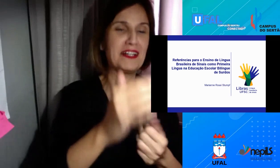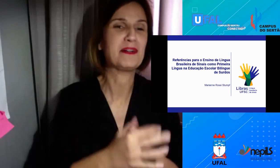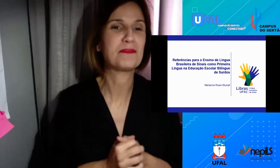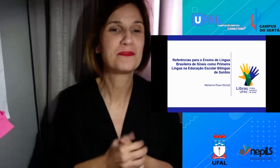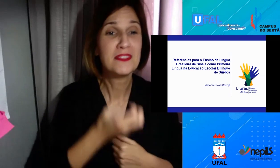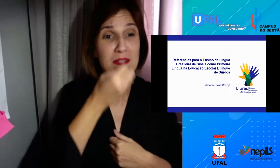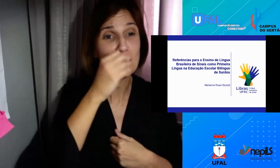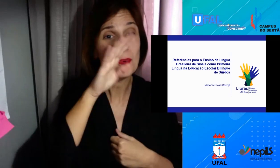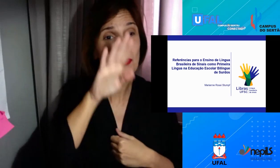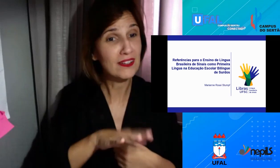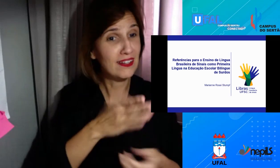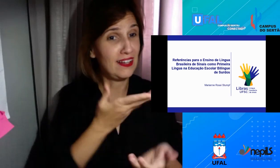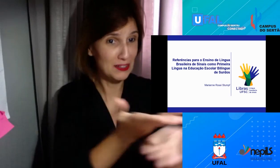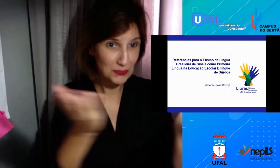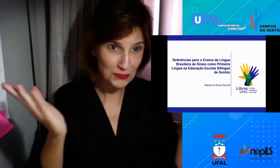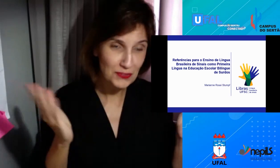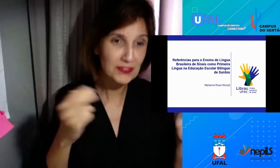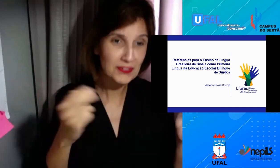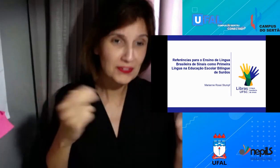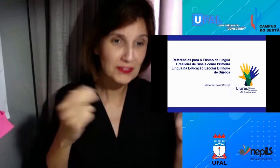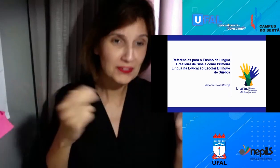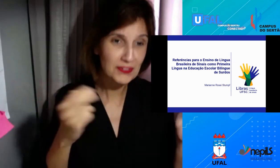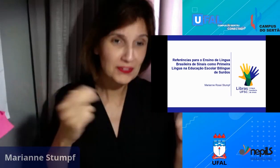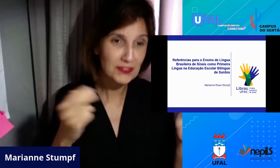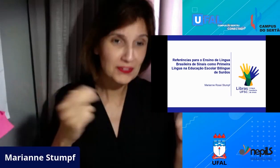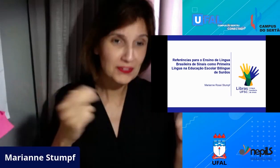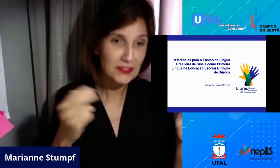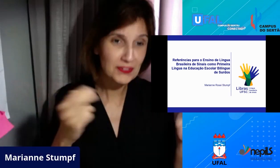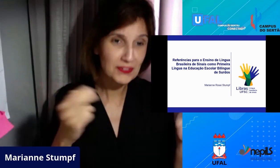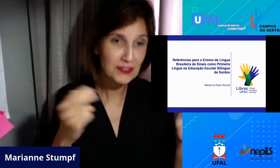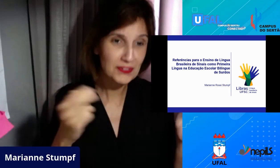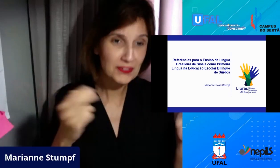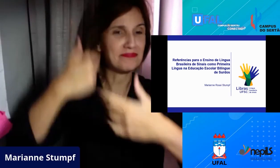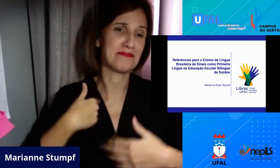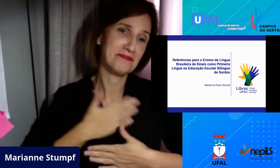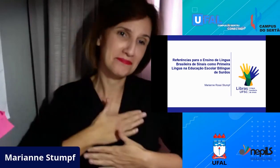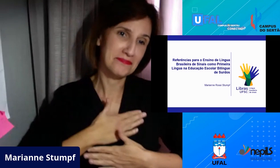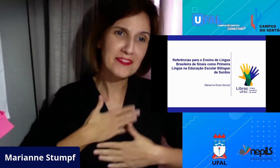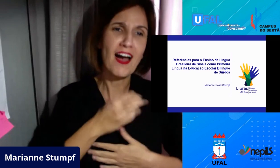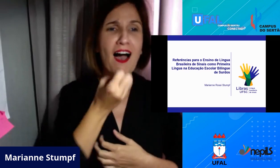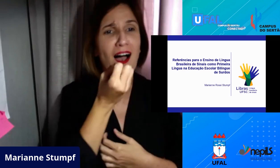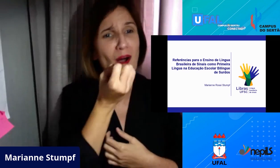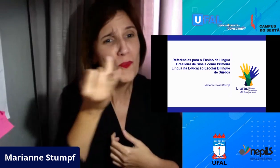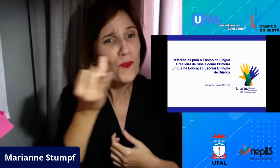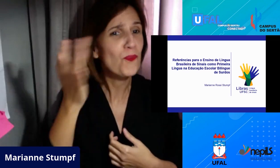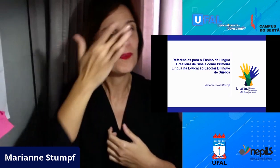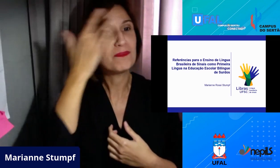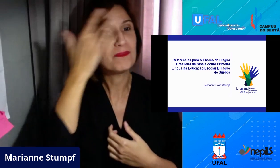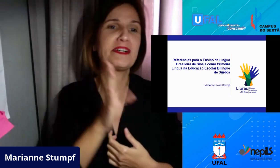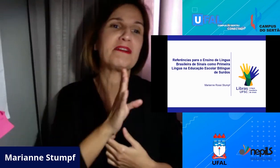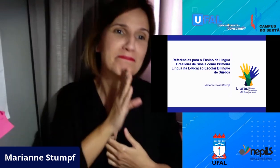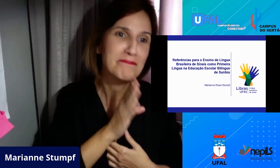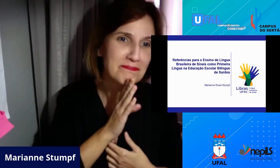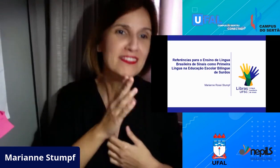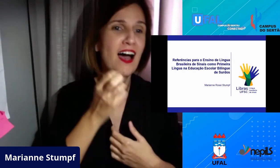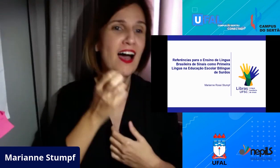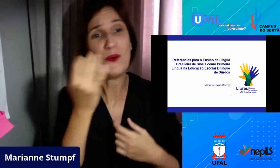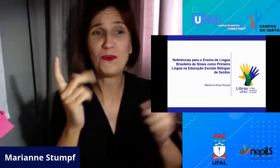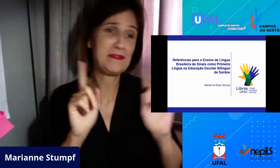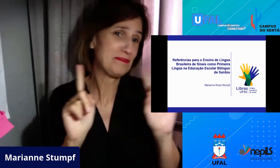Ok, posso iniciar então, já estando na tela a apresentação. Boa tarde a todos, é uma satisfação